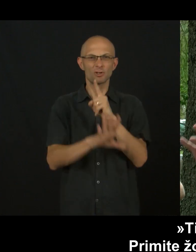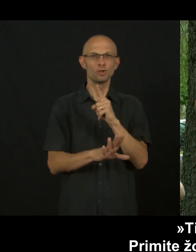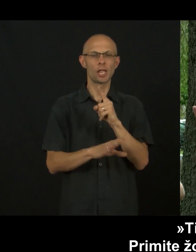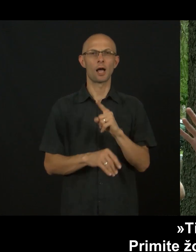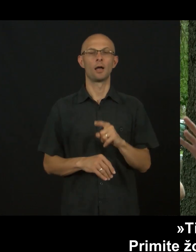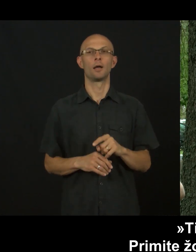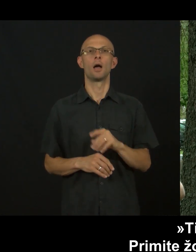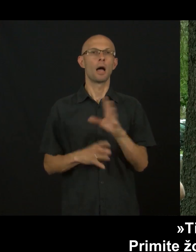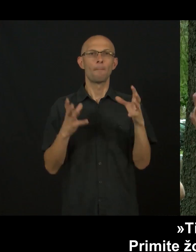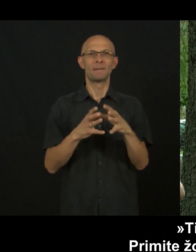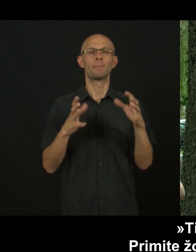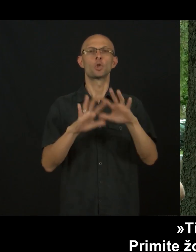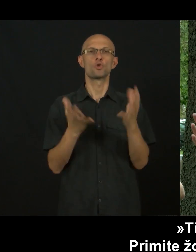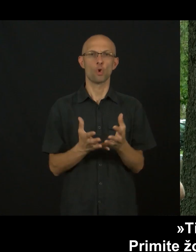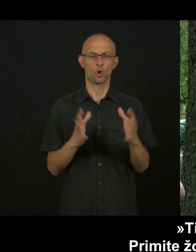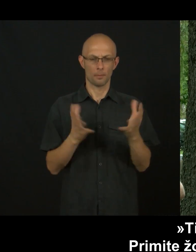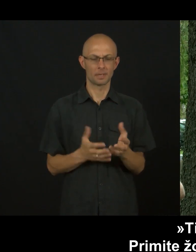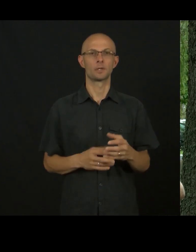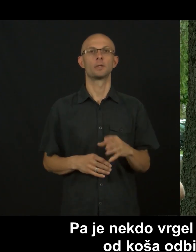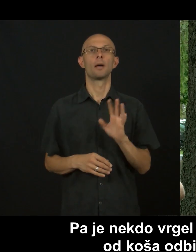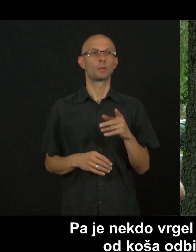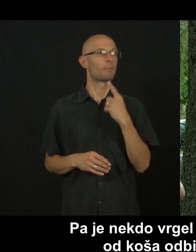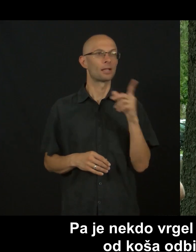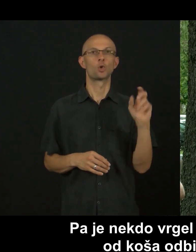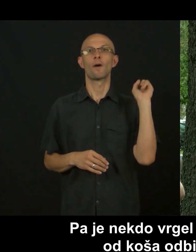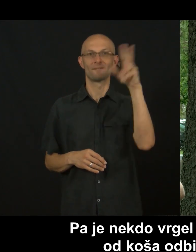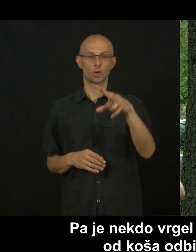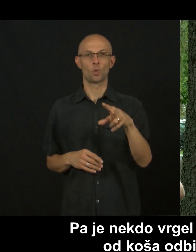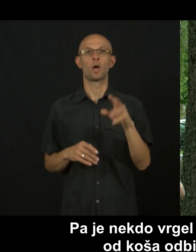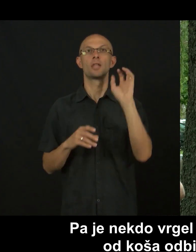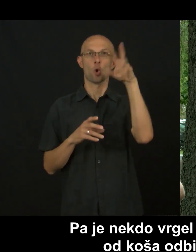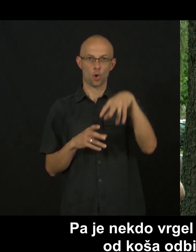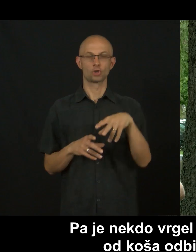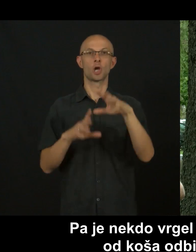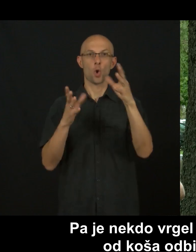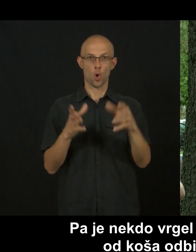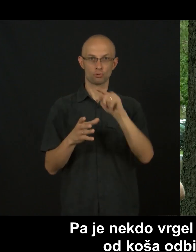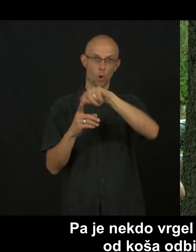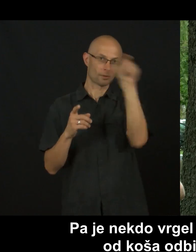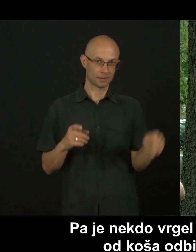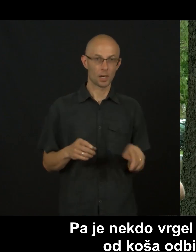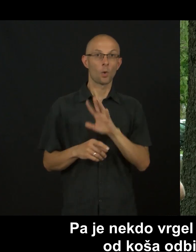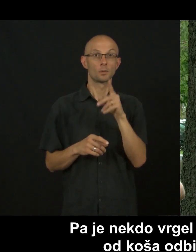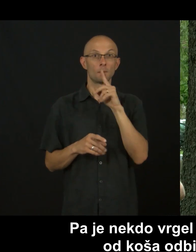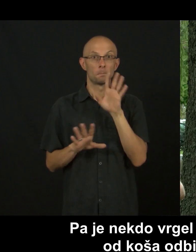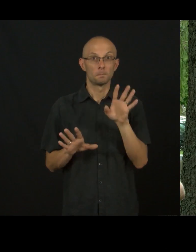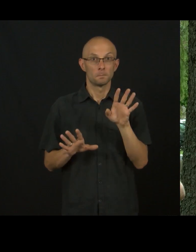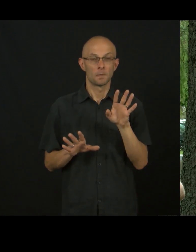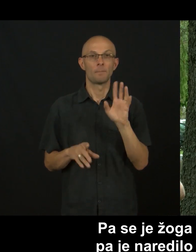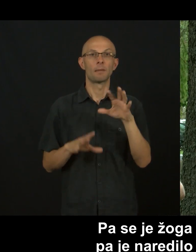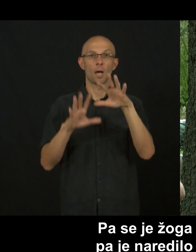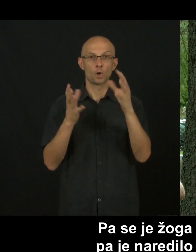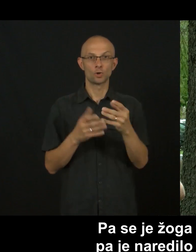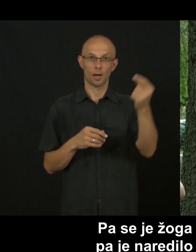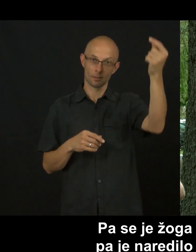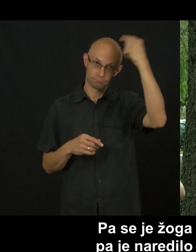Tišina, primte žoge, pa je nekdo vrgel žogo na koš, pa se je žoga od koša odbila, pa smo bili vsi tiho,